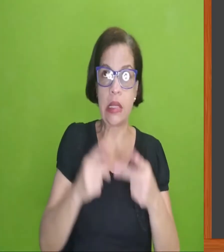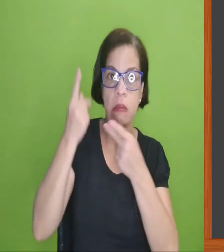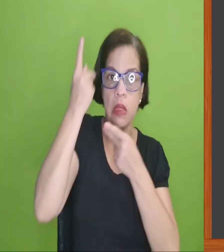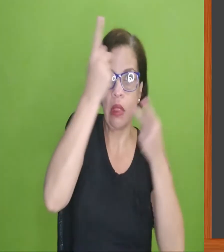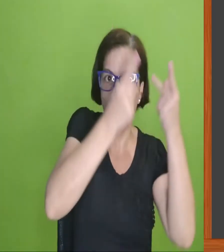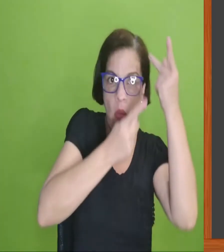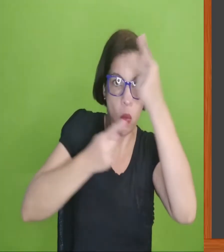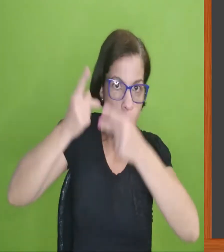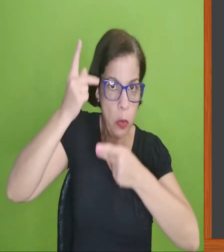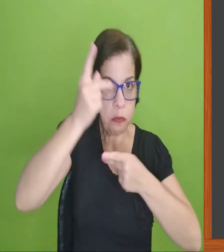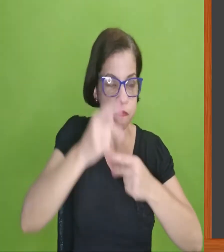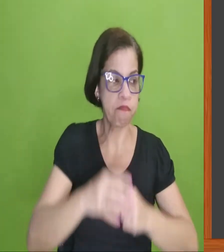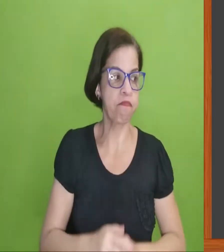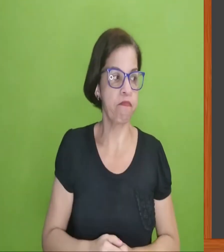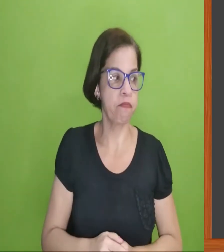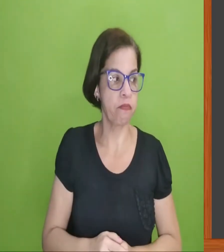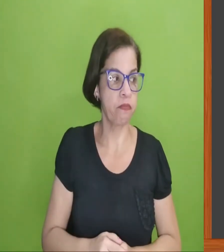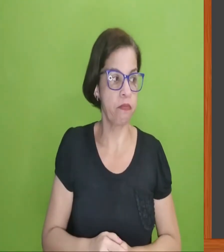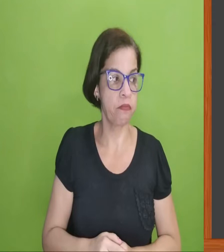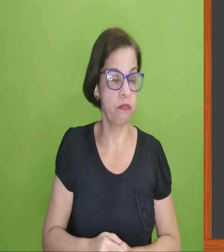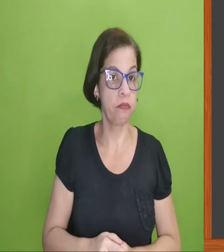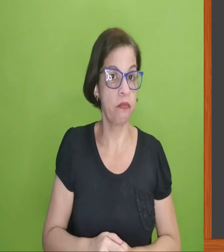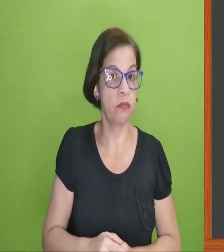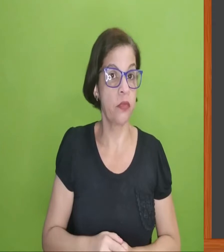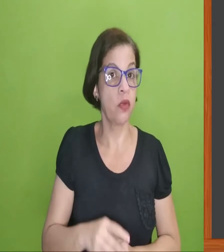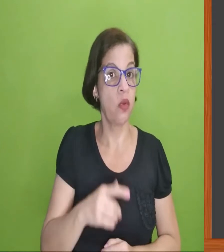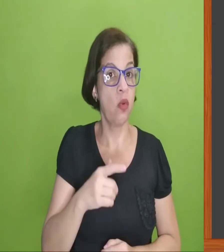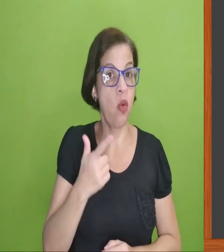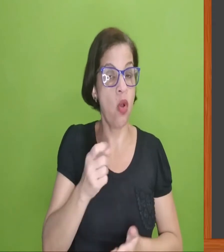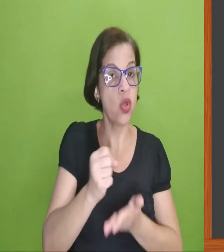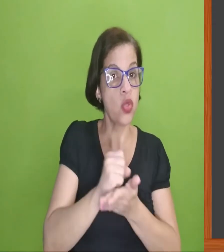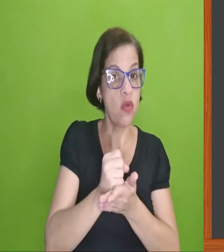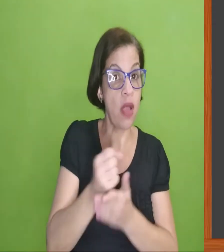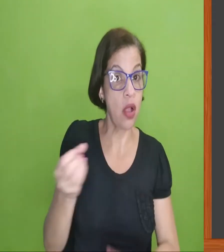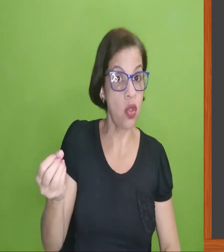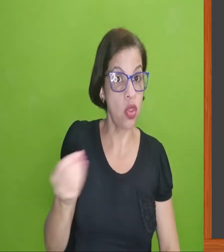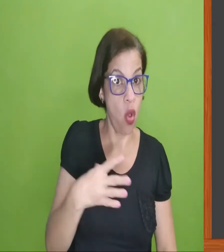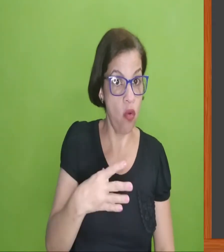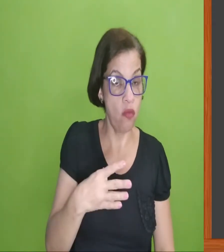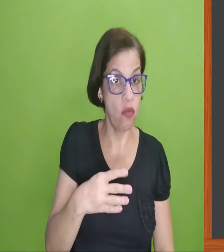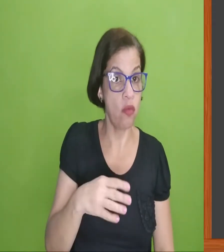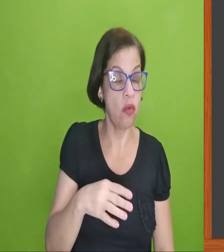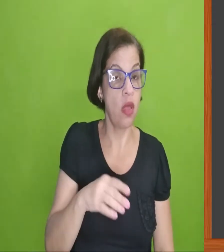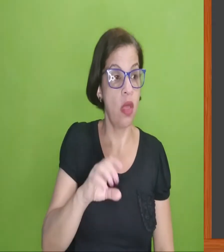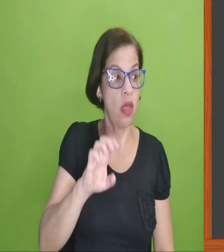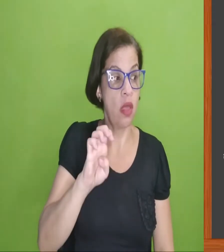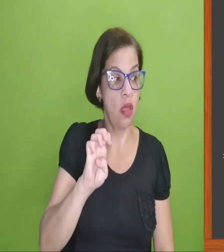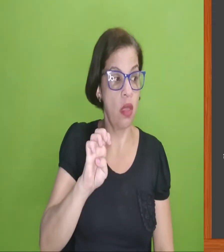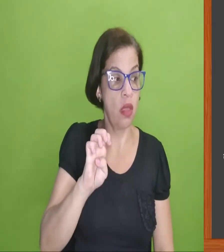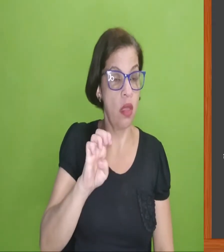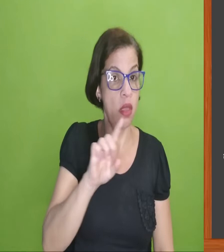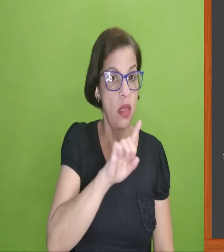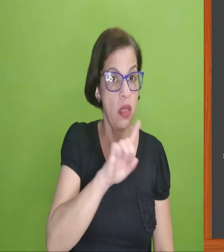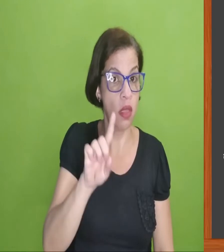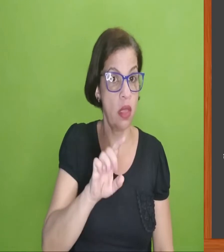rubor. Um fármaco hipolipemiante relativamente recente é a ezetimiba, que atua